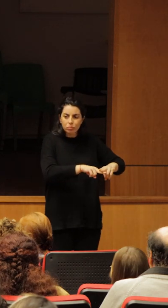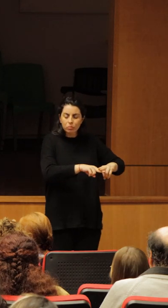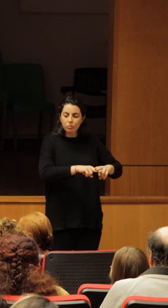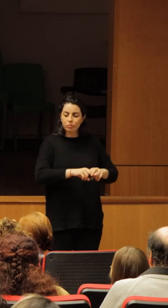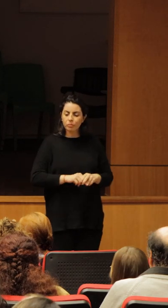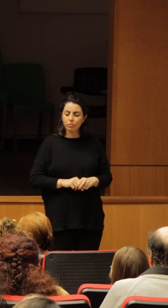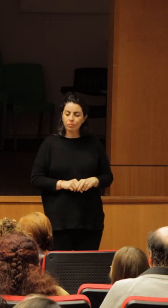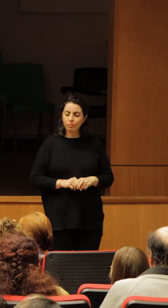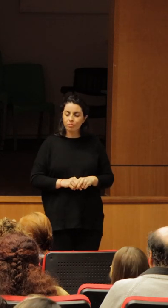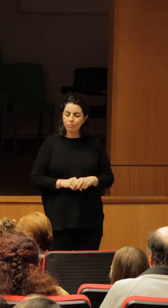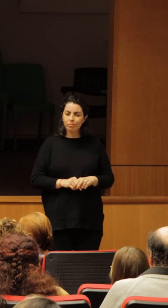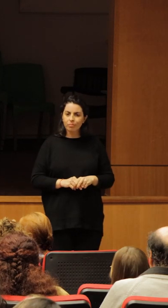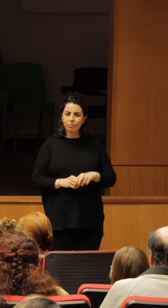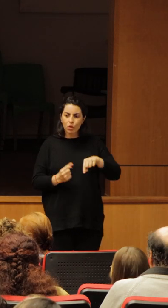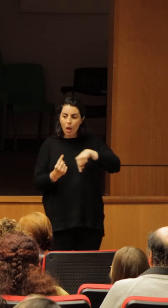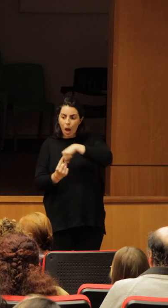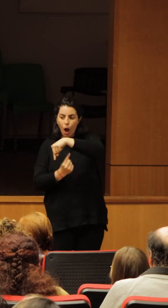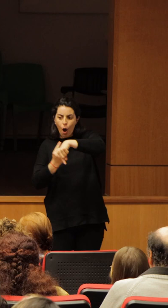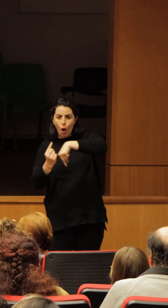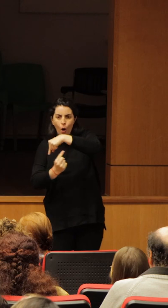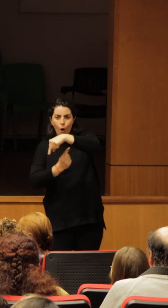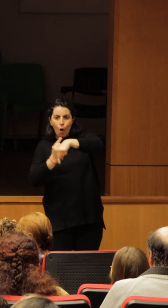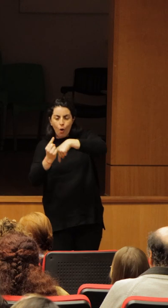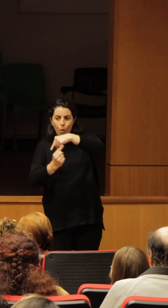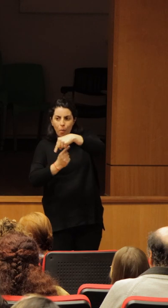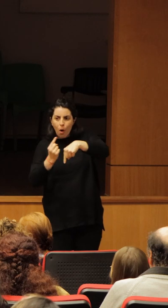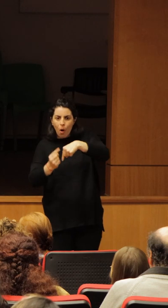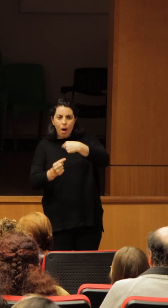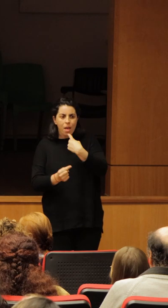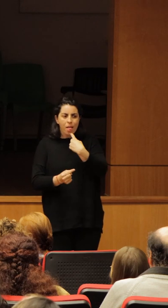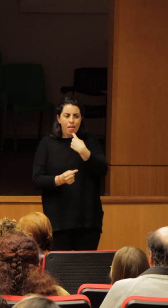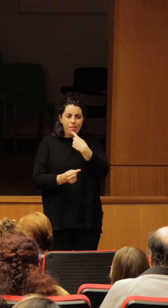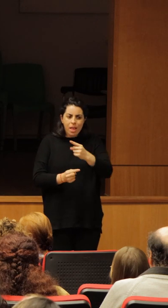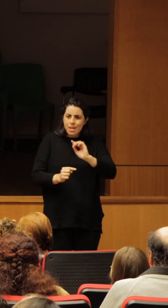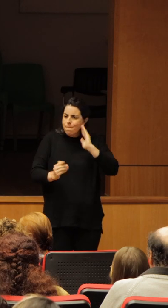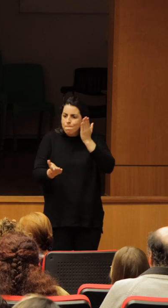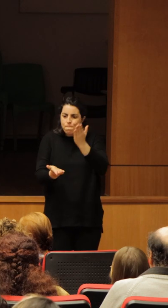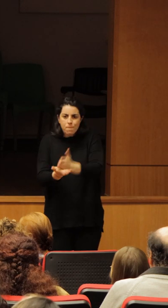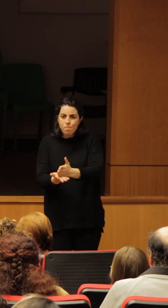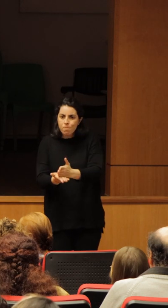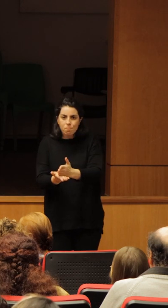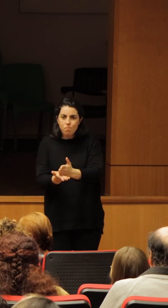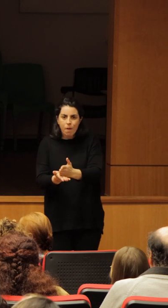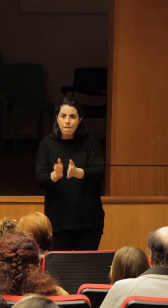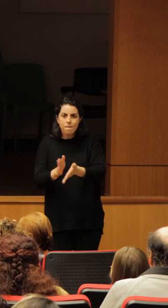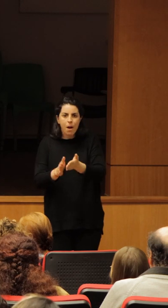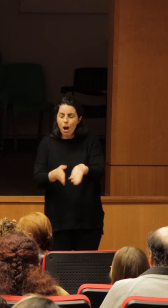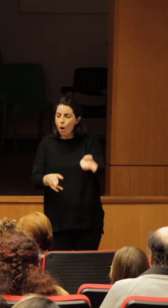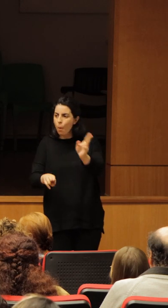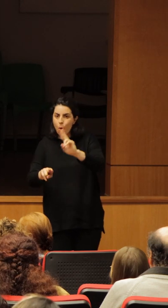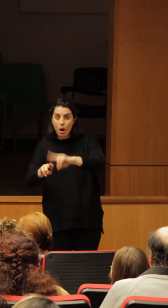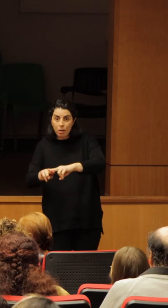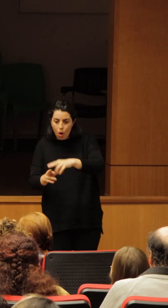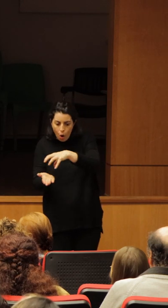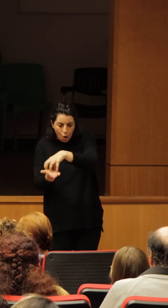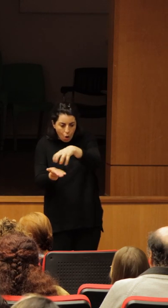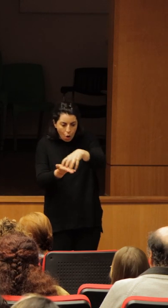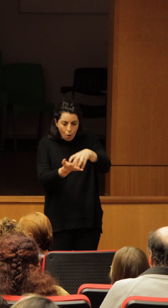like. Sí. Los rumores estaban maduros en cuanto a sentencias de muertes dadas en zonas de guerra,